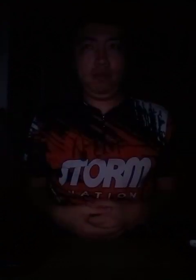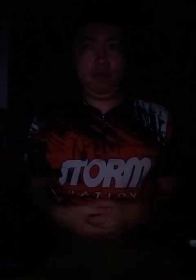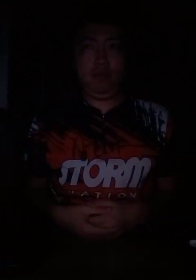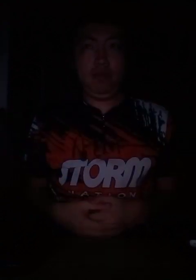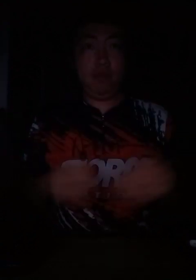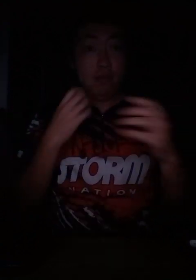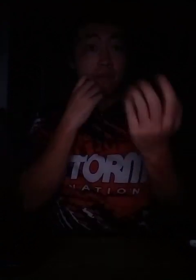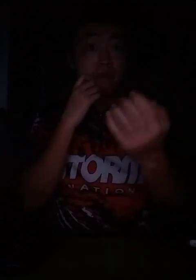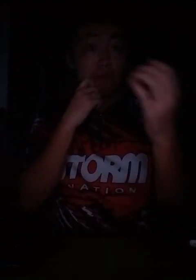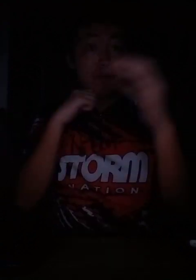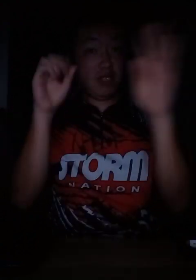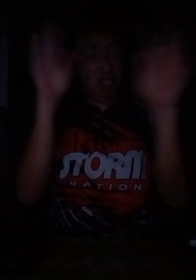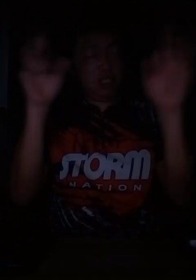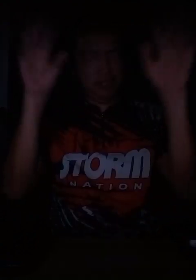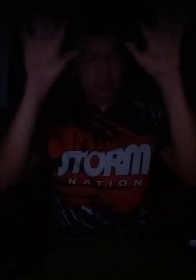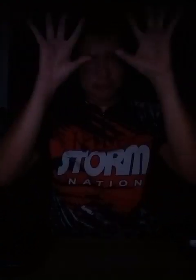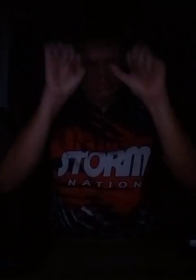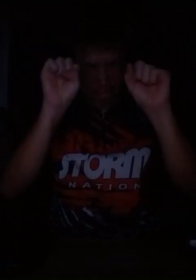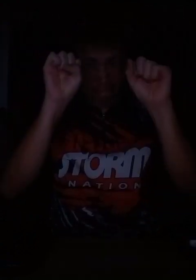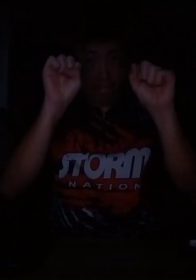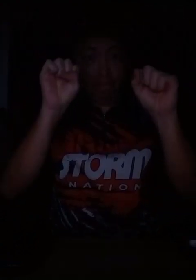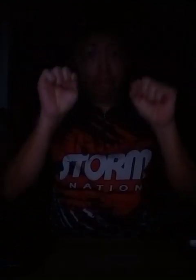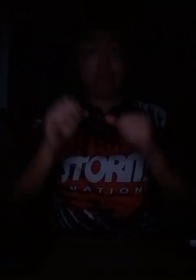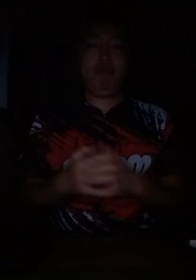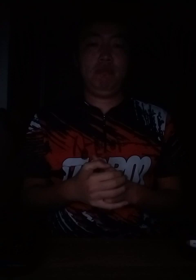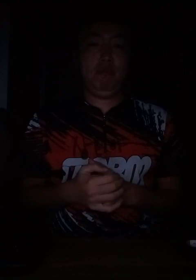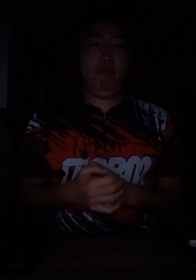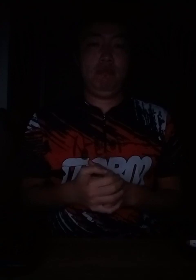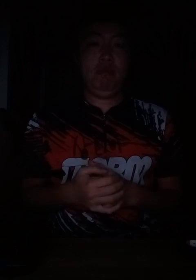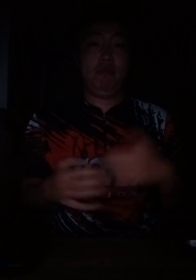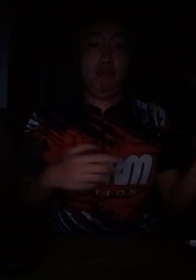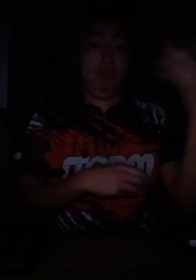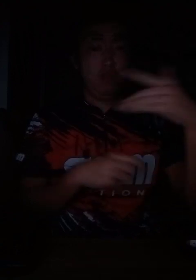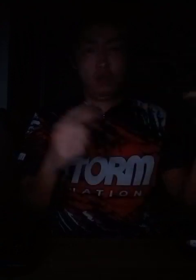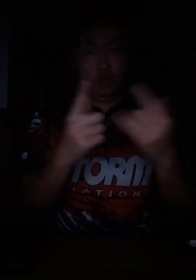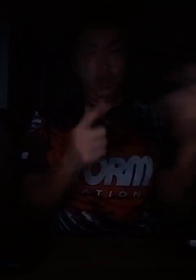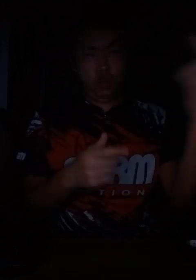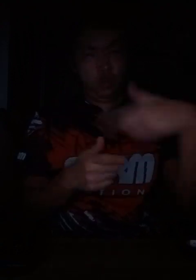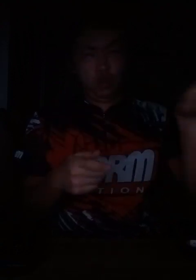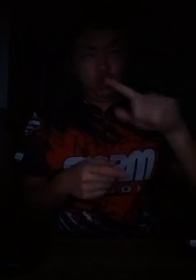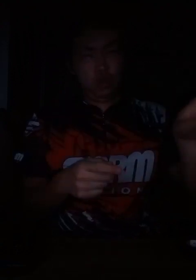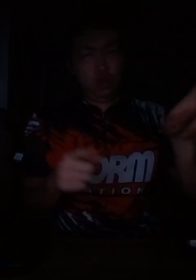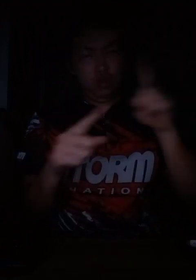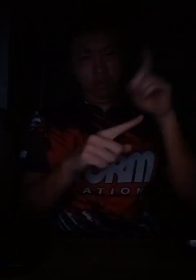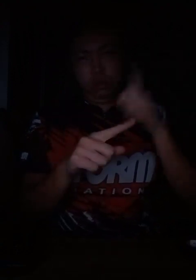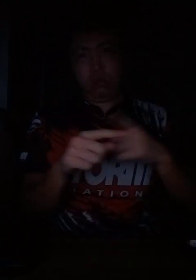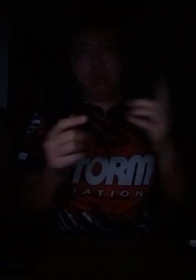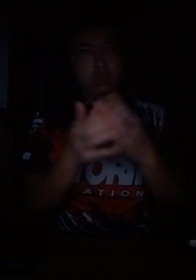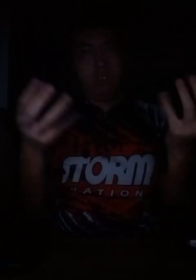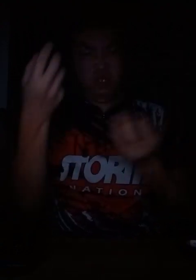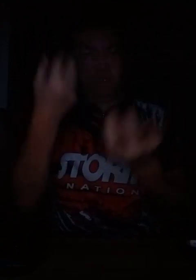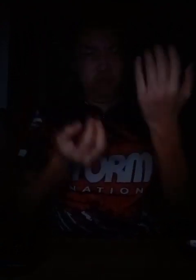불을 밝히던 가로등이 갑자기 꺼져버립니다. 지하 비상 발전기는 제 역할을 못하고 뿌연 연기만